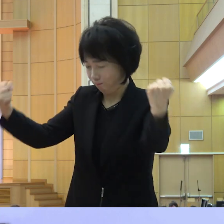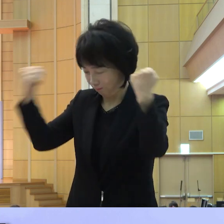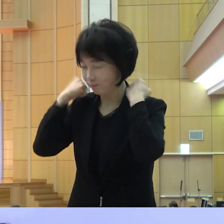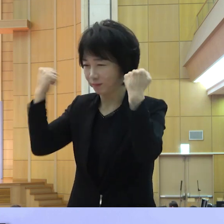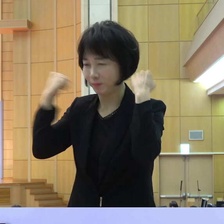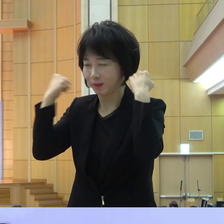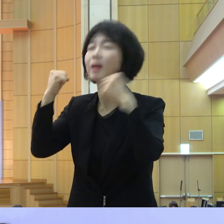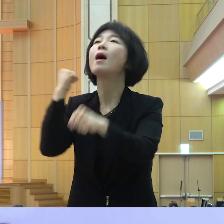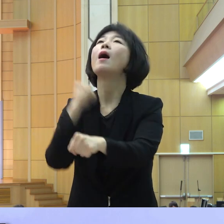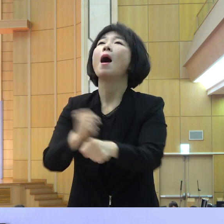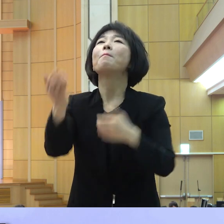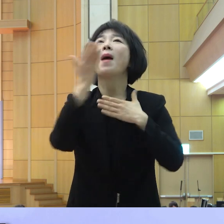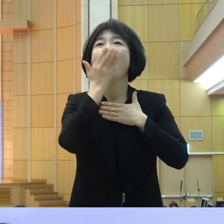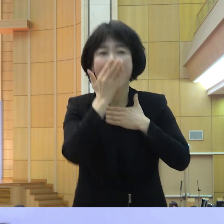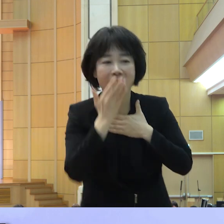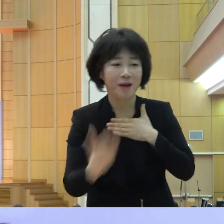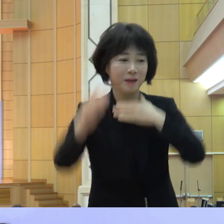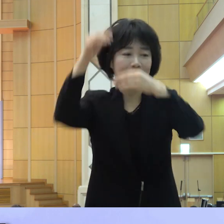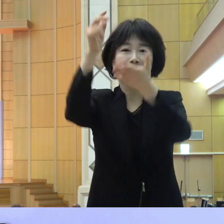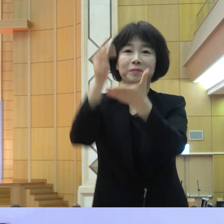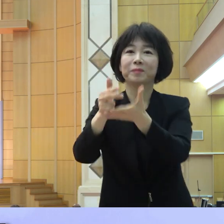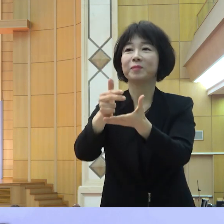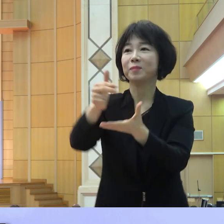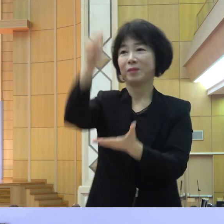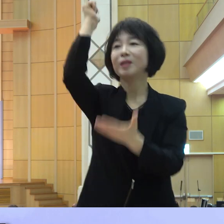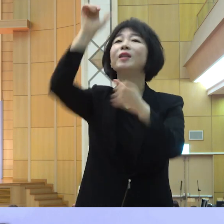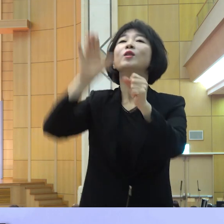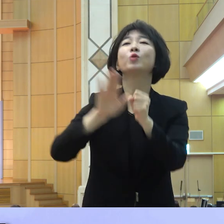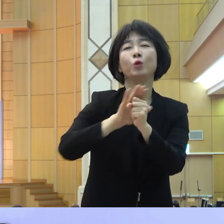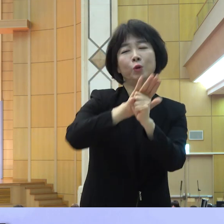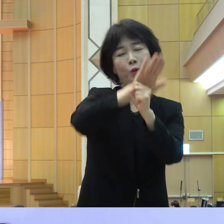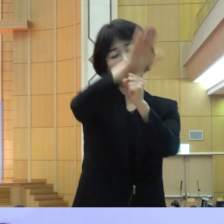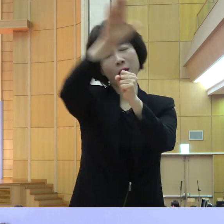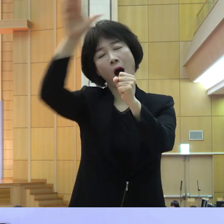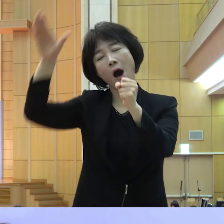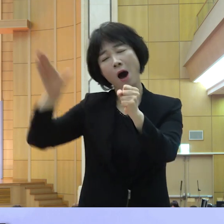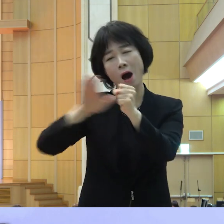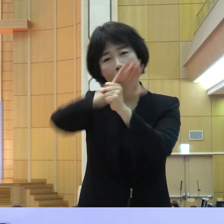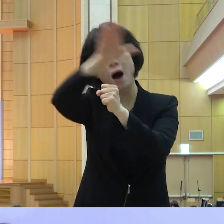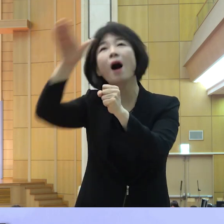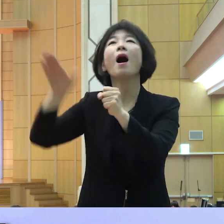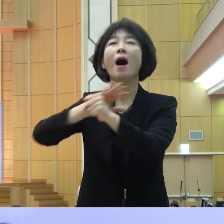내가 주를 사랑하는 자 주